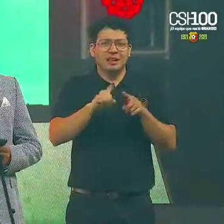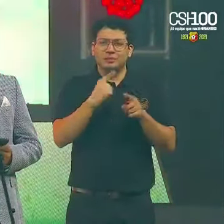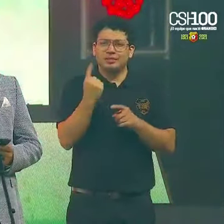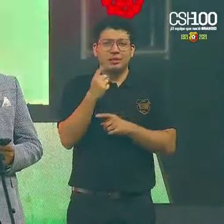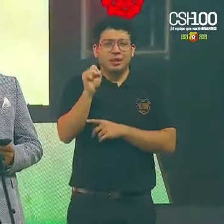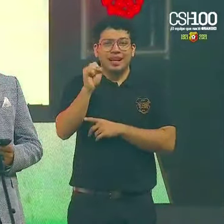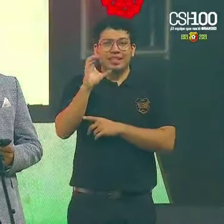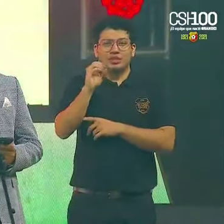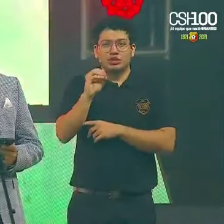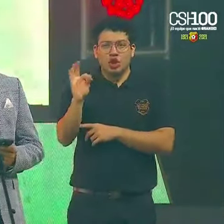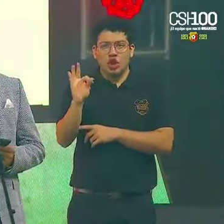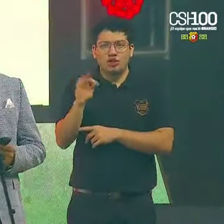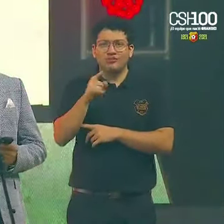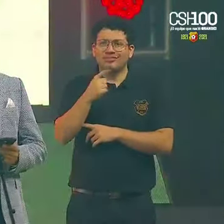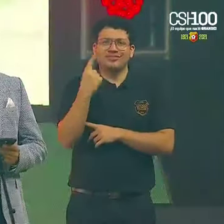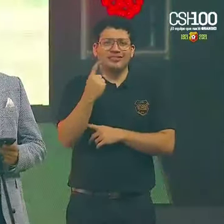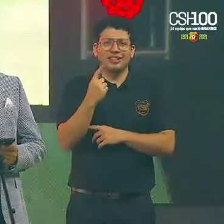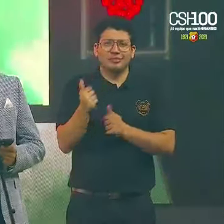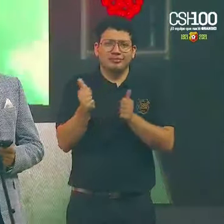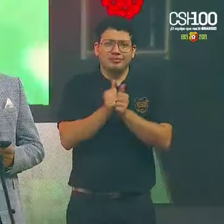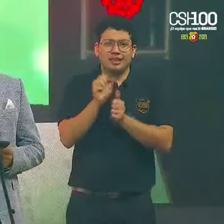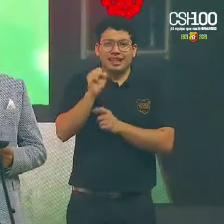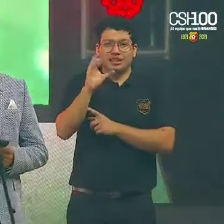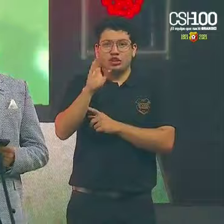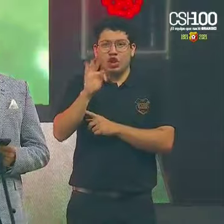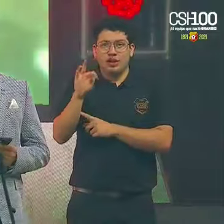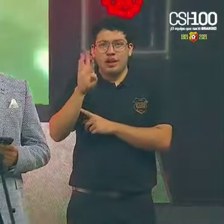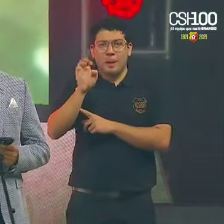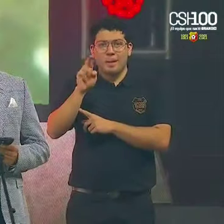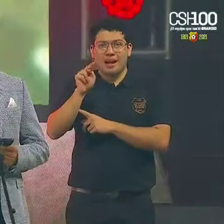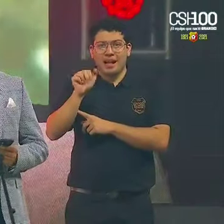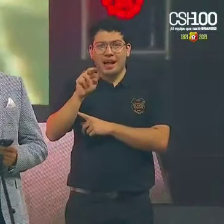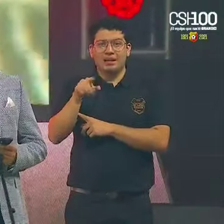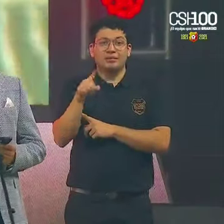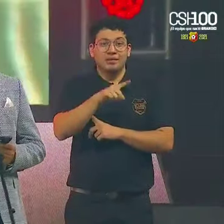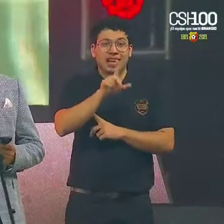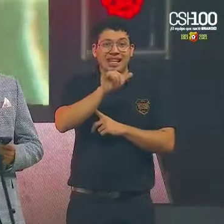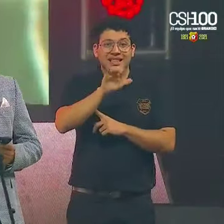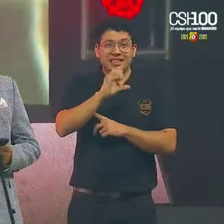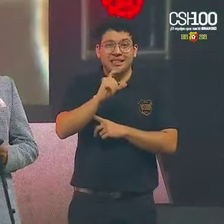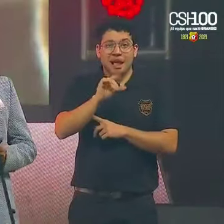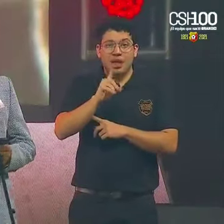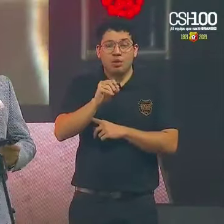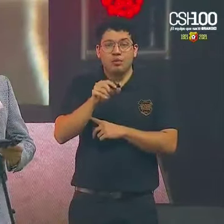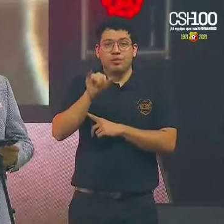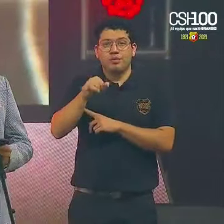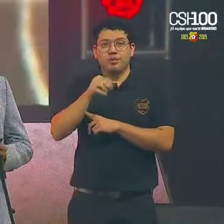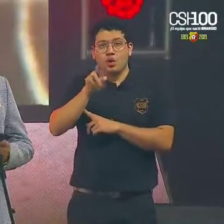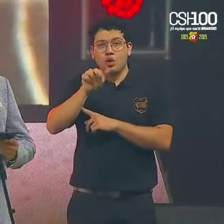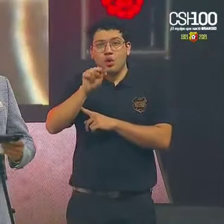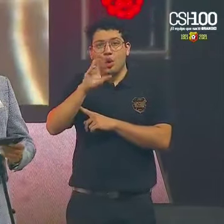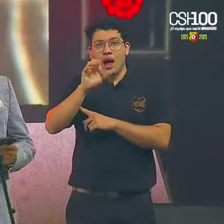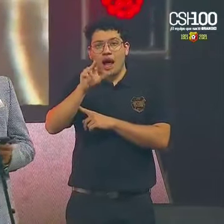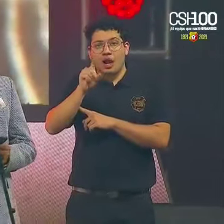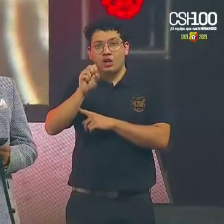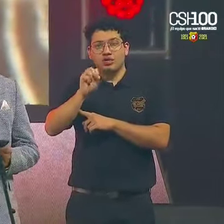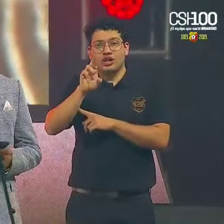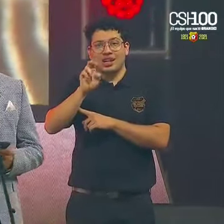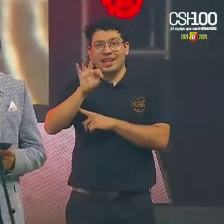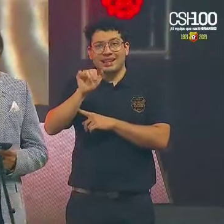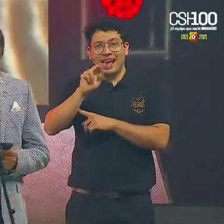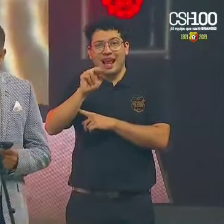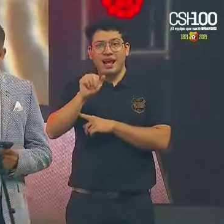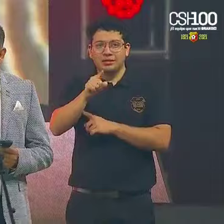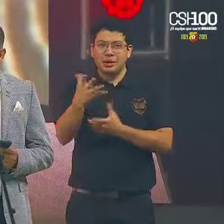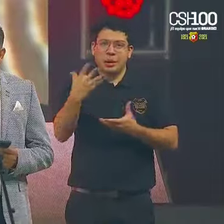siempre ha sido cerca a nosotros, Scott Brennan, y al licenciado Juan Carlos Retana por estar parte de esta institución y de Fuerza